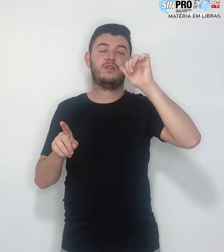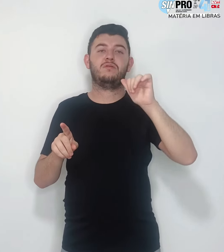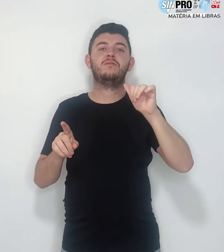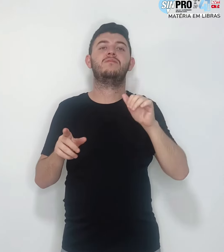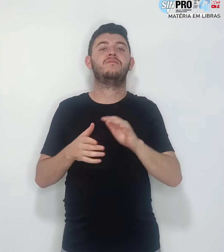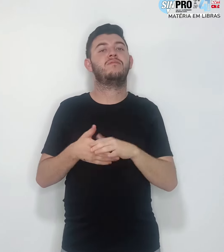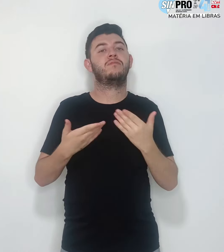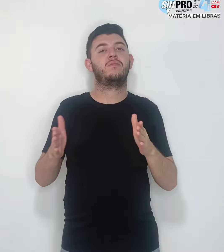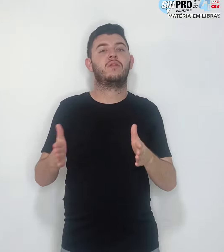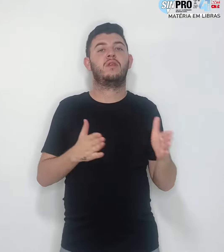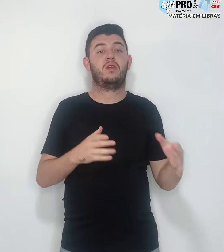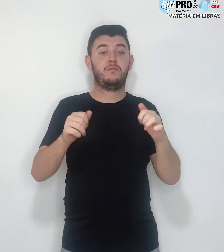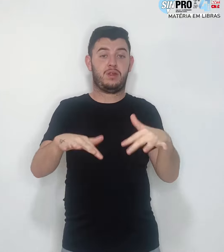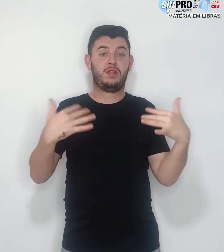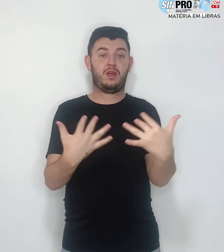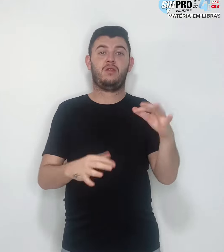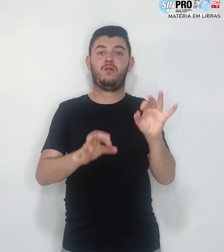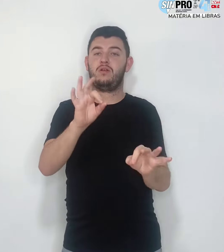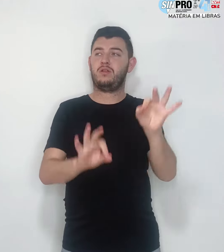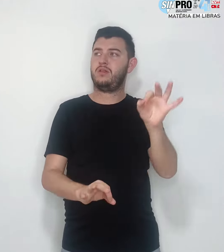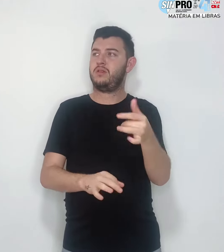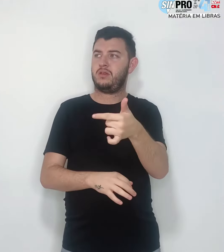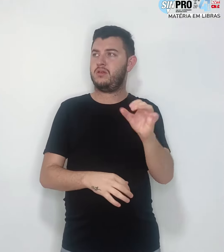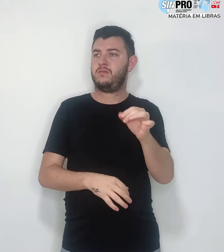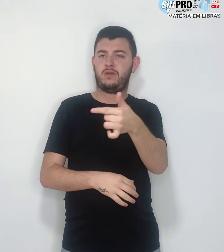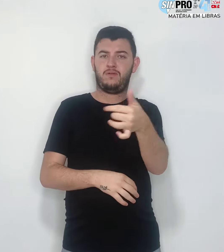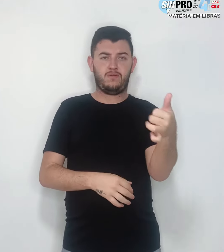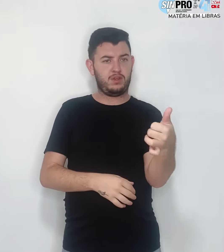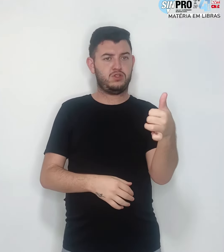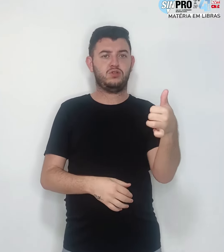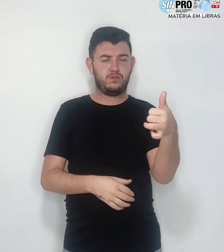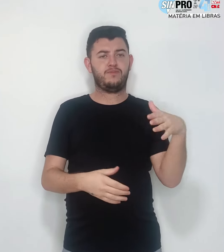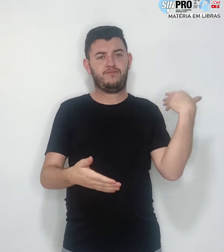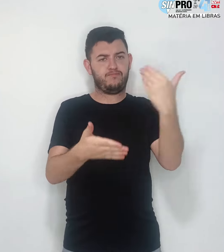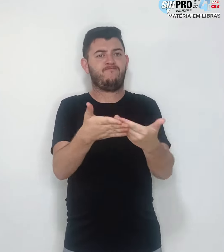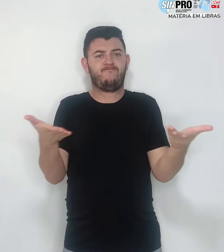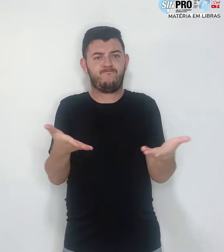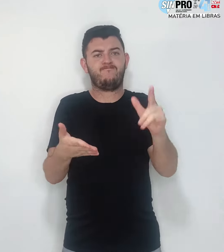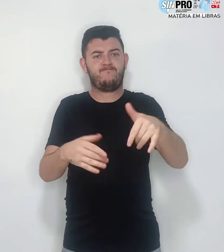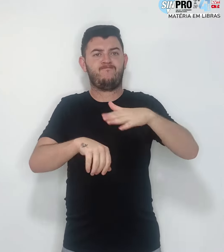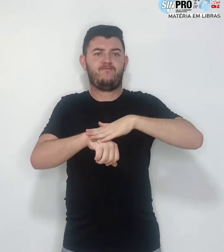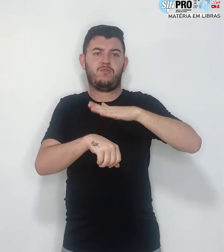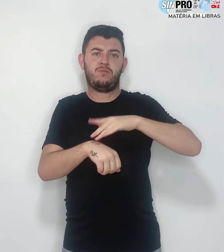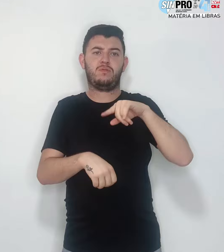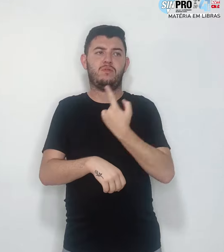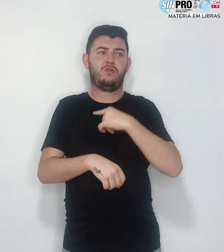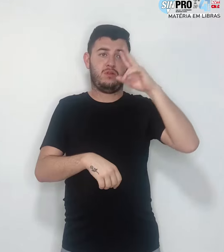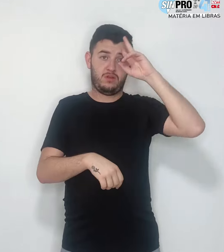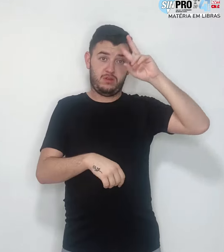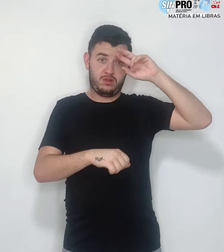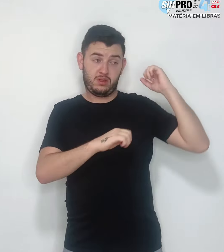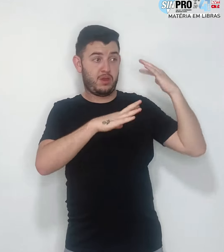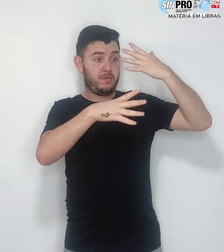de lembrar as lutas encampadas pelo SimproDF e pela categoria em 2020.